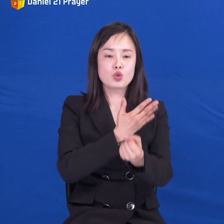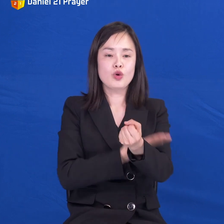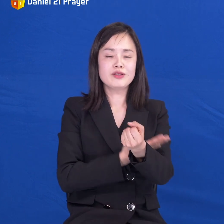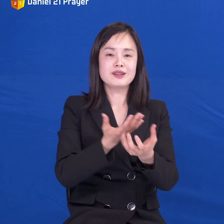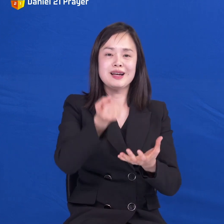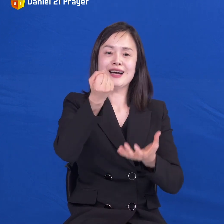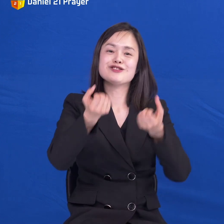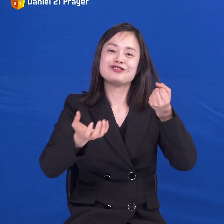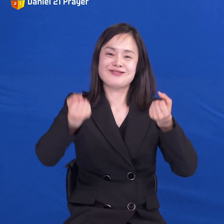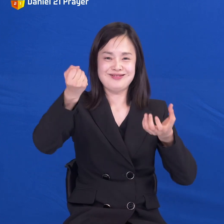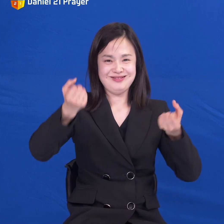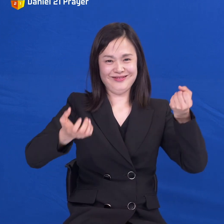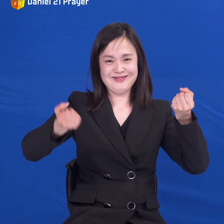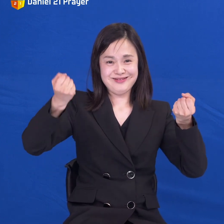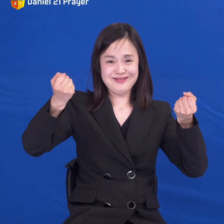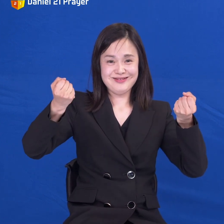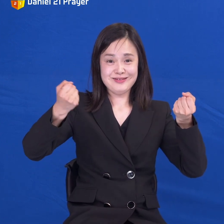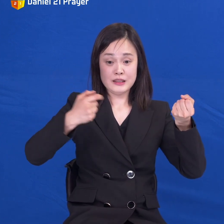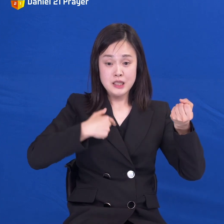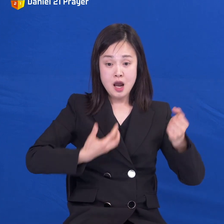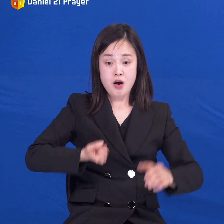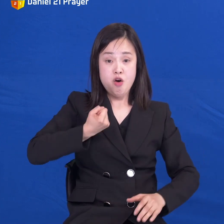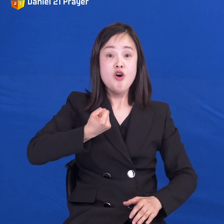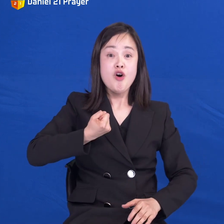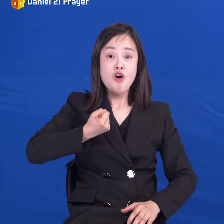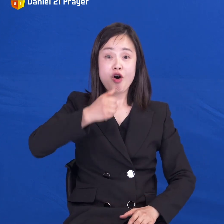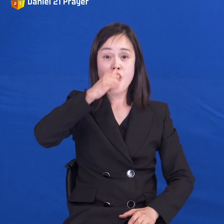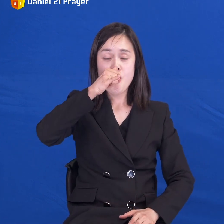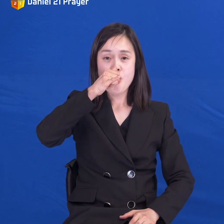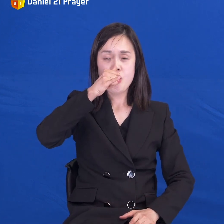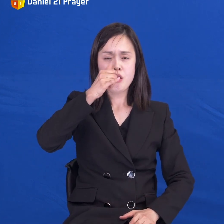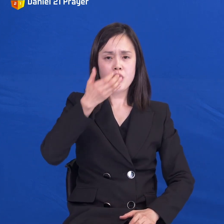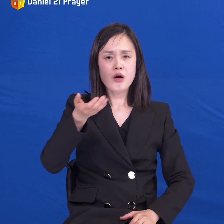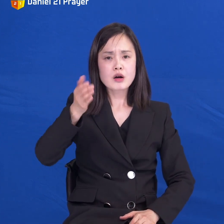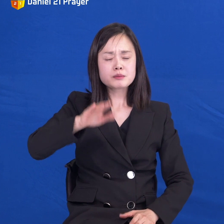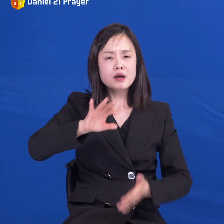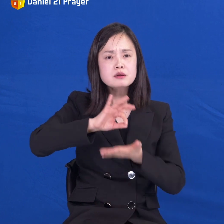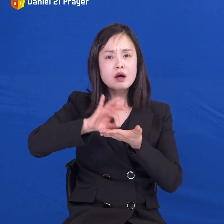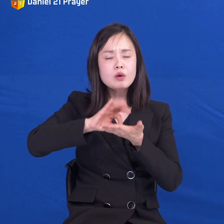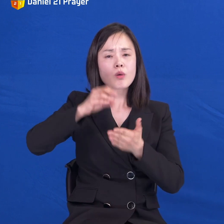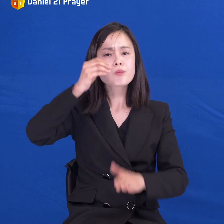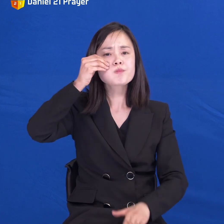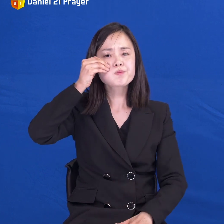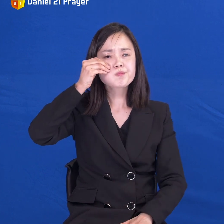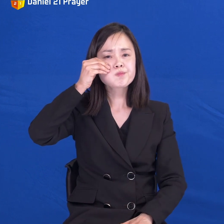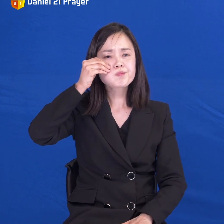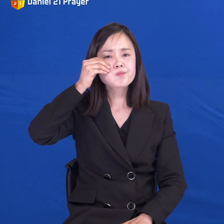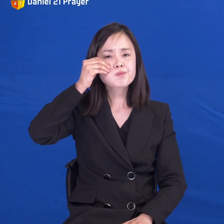아니라 나에게 있어요. 근데 여러분, 사용하지를 못하는 거예요. 오늘